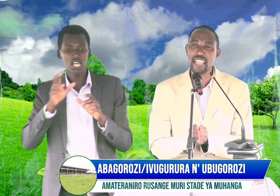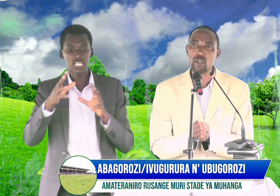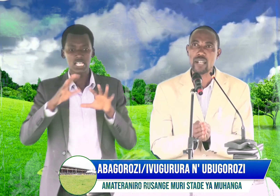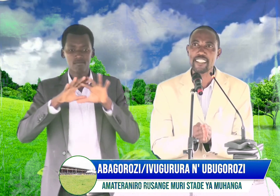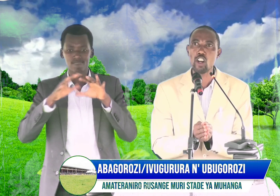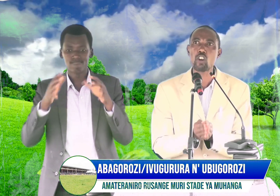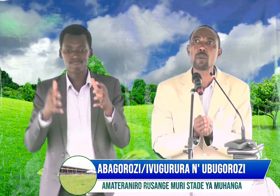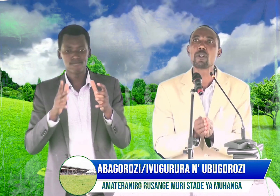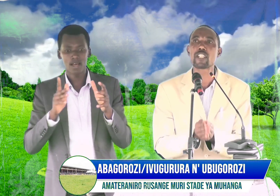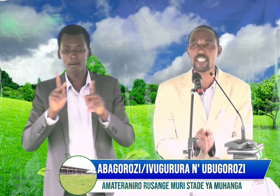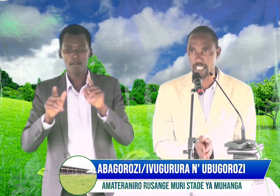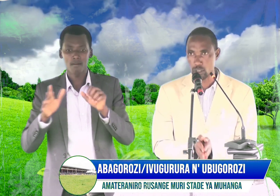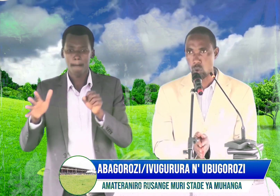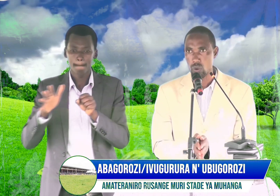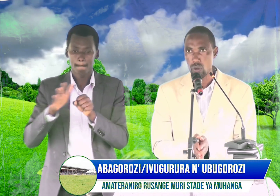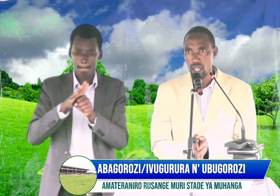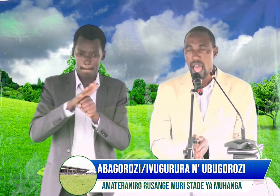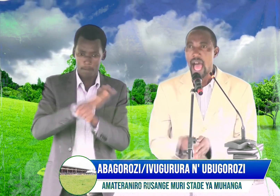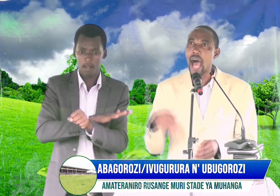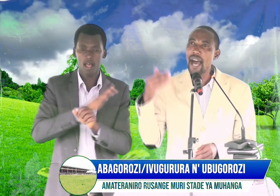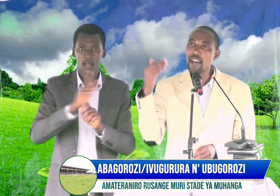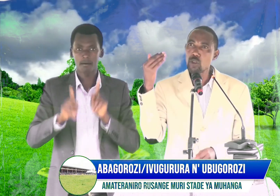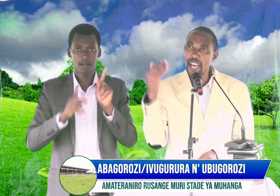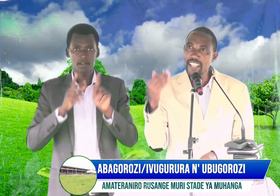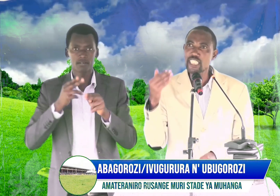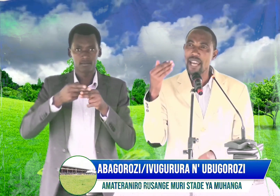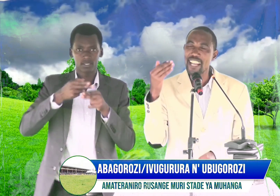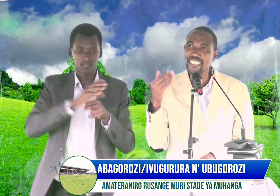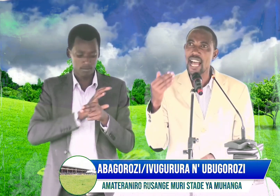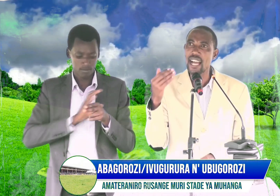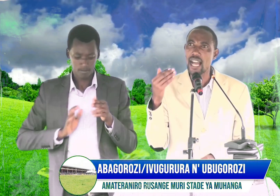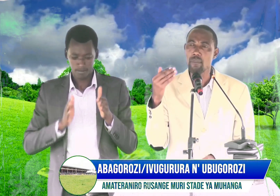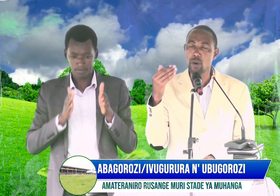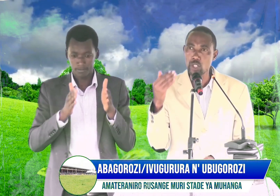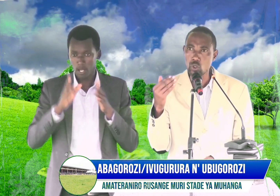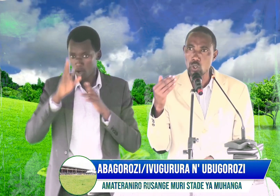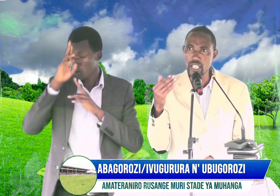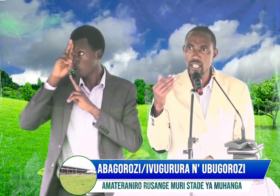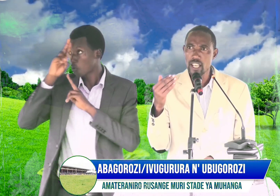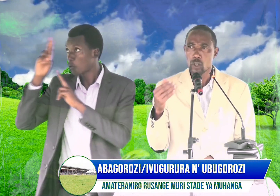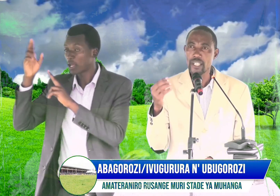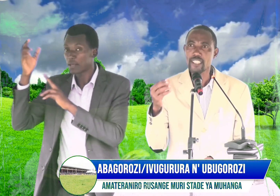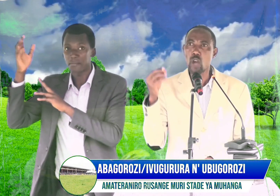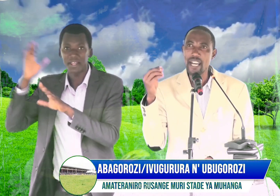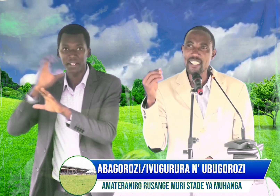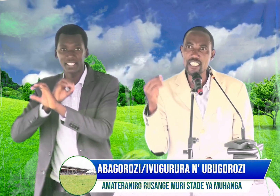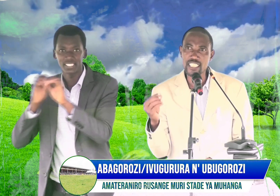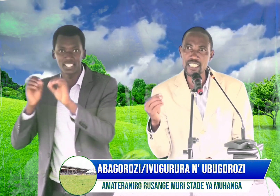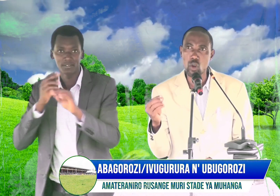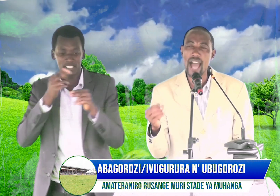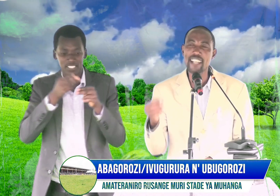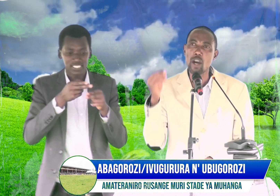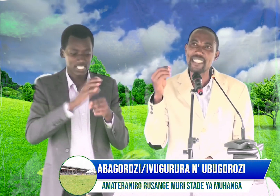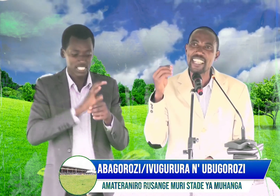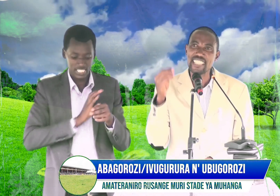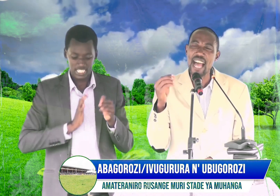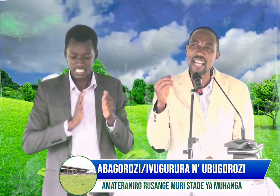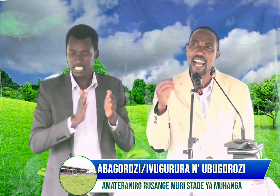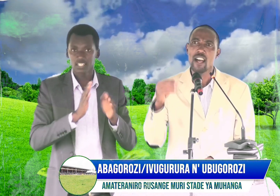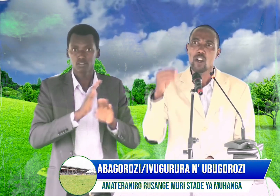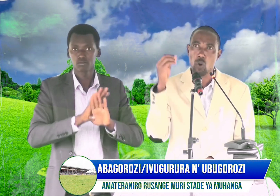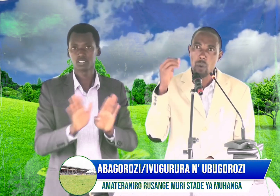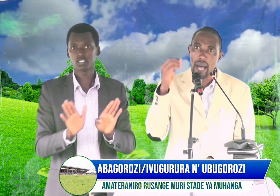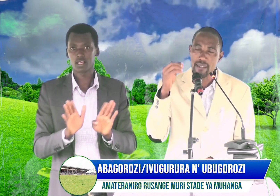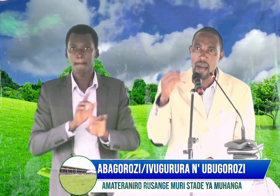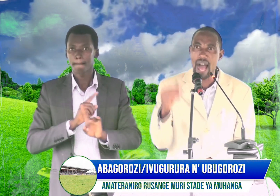Imana bitandukanye no kuba umukirisito abantu benshi barashaka mu by'ukuri kwitwa abakirisito ariko